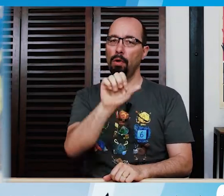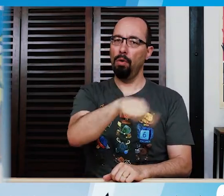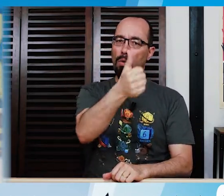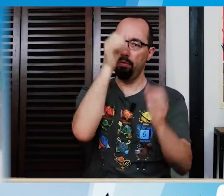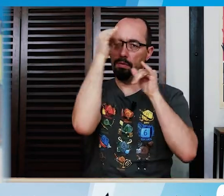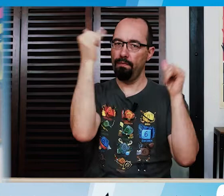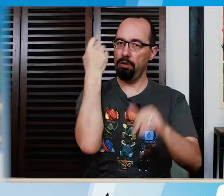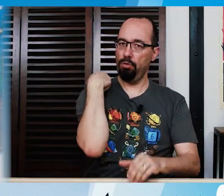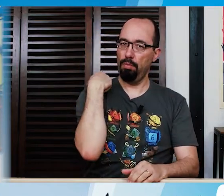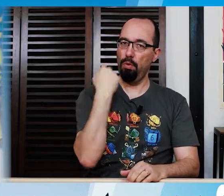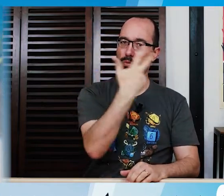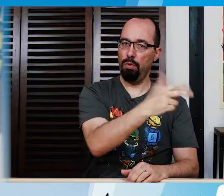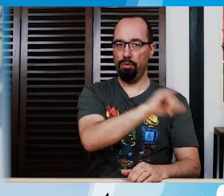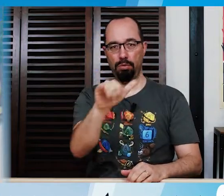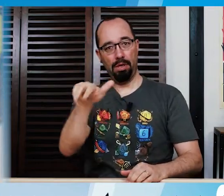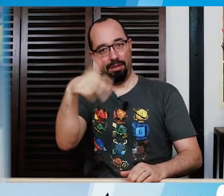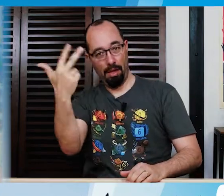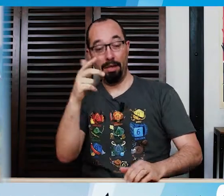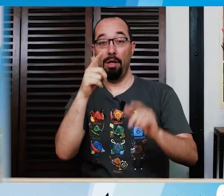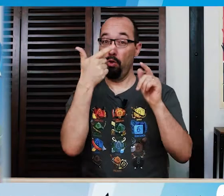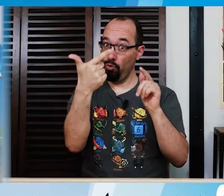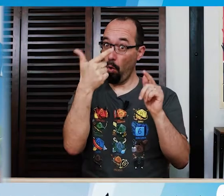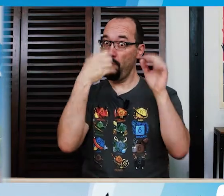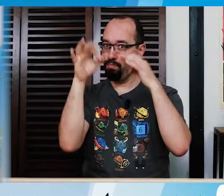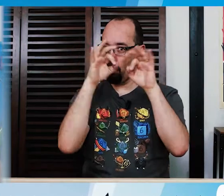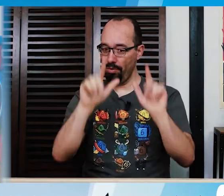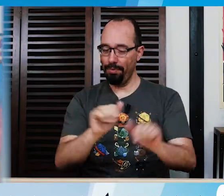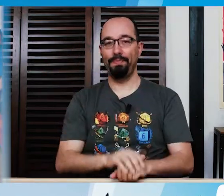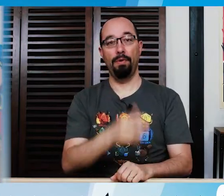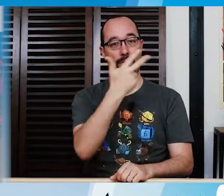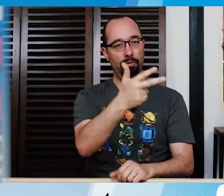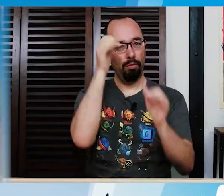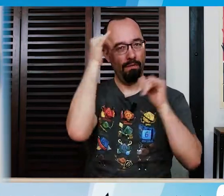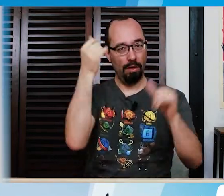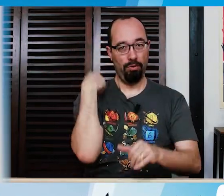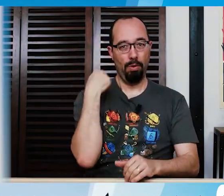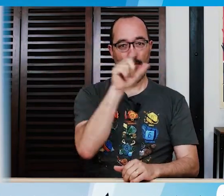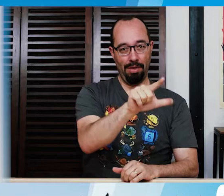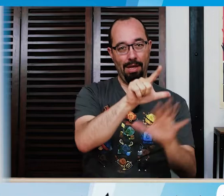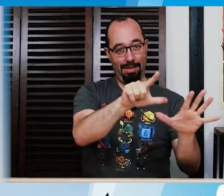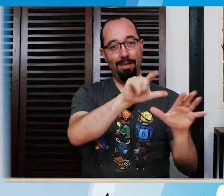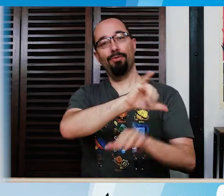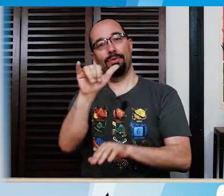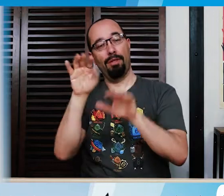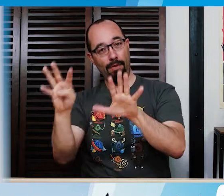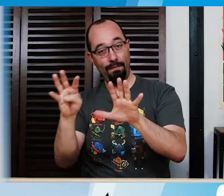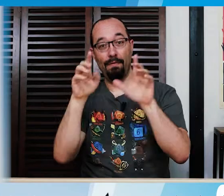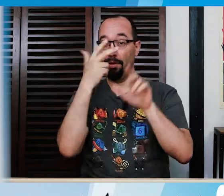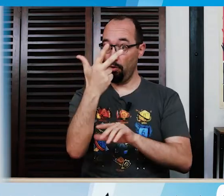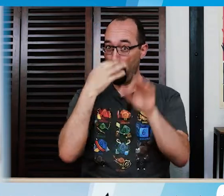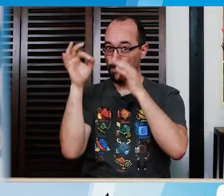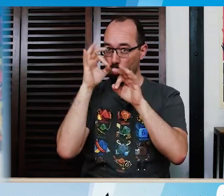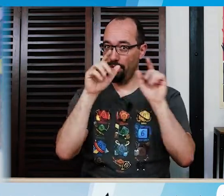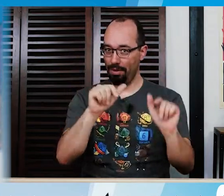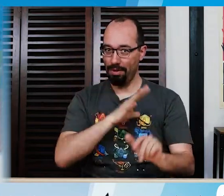de 3 à 13 avec 2 mouches. 3 vaches numérotées de 7 à 9 avec 3 mouches. 6